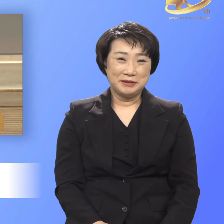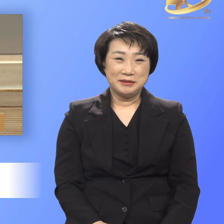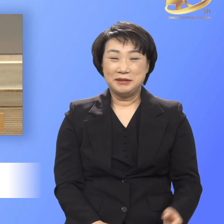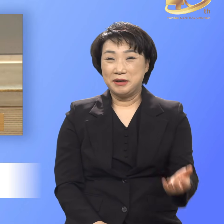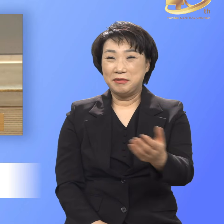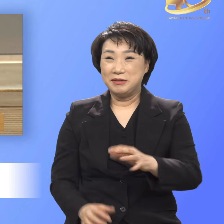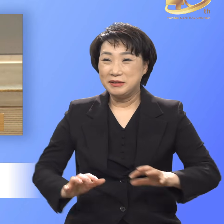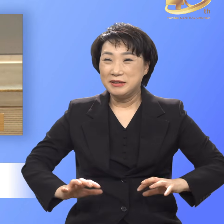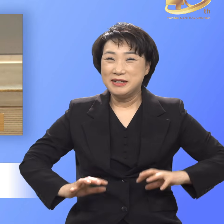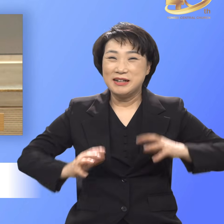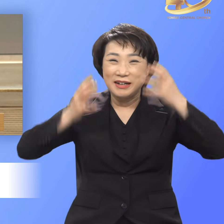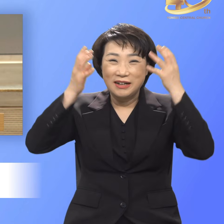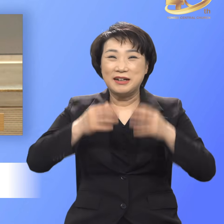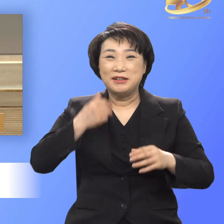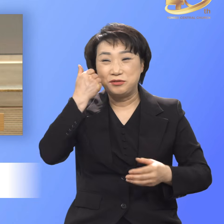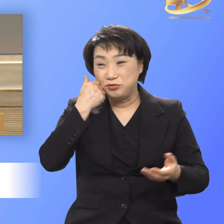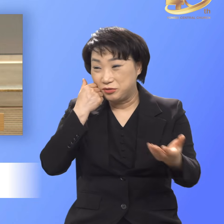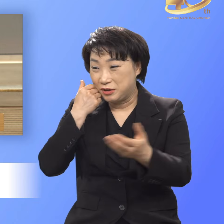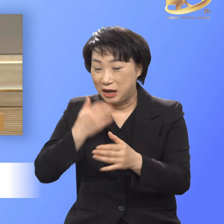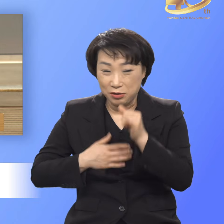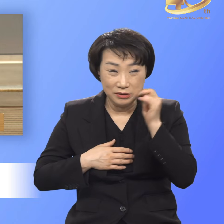성질 부리는 사람이 누군 줄 알아요?